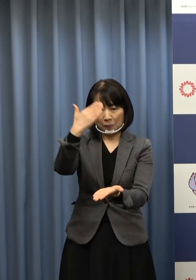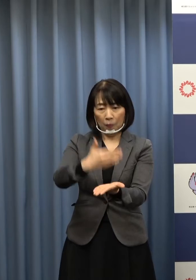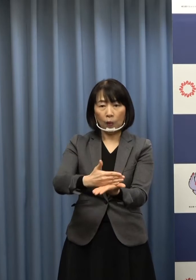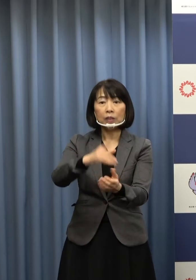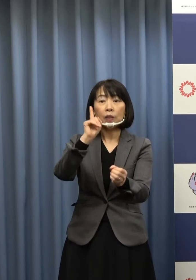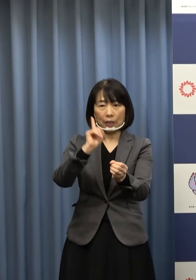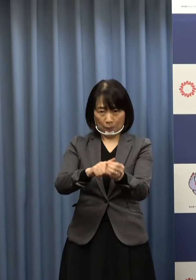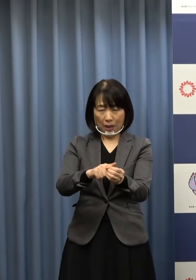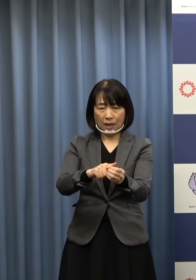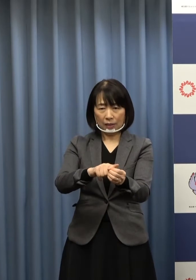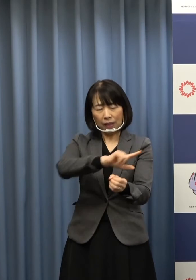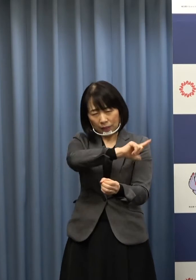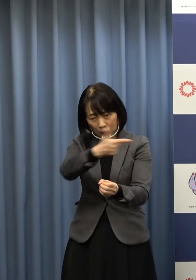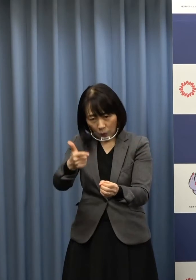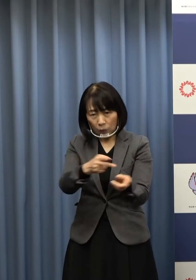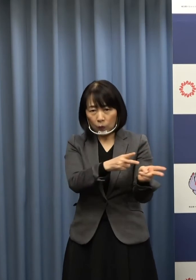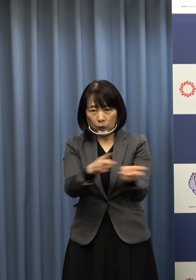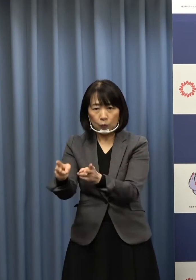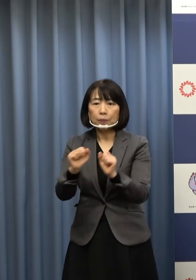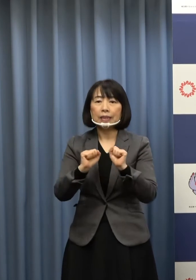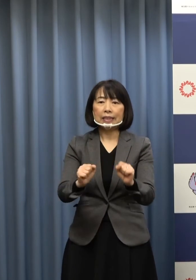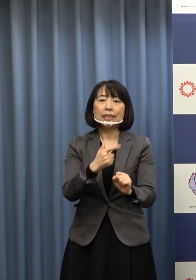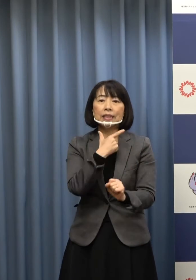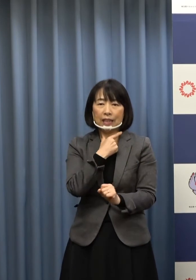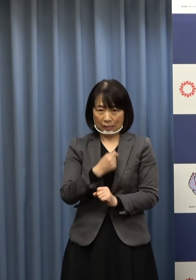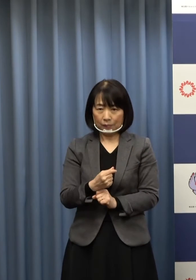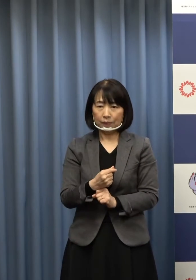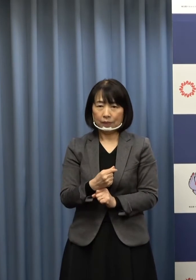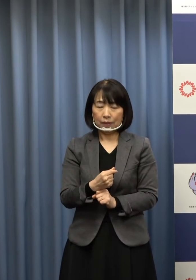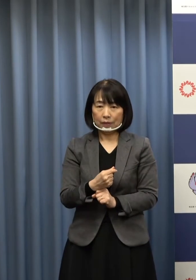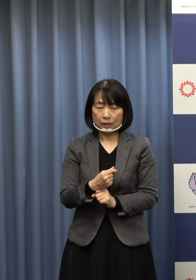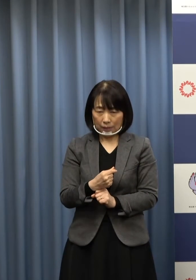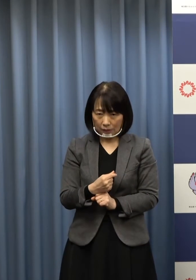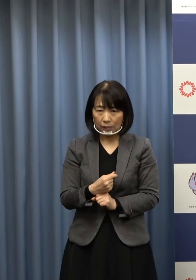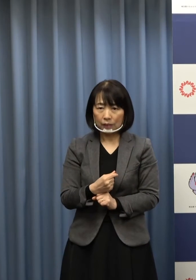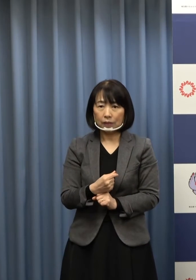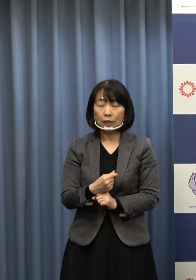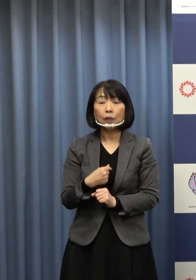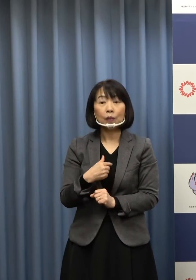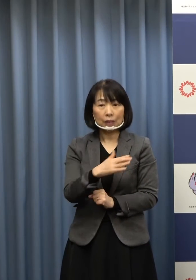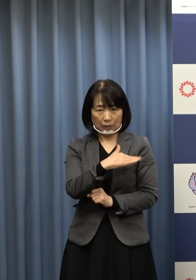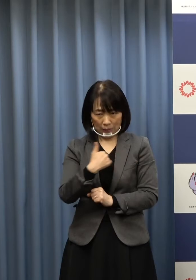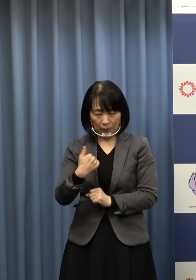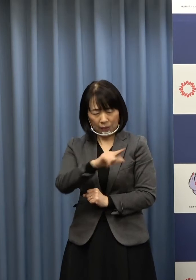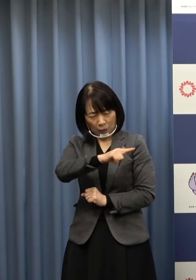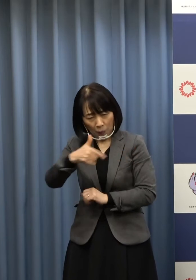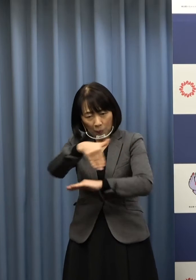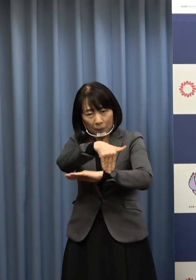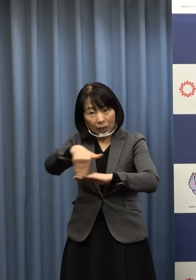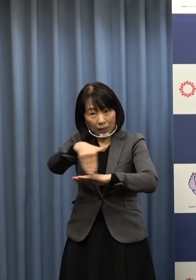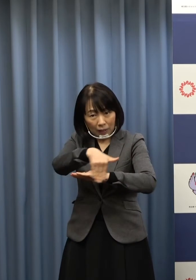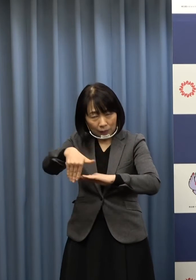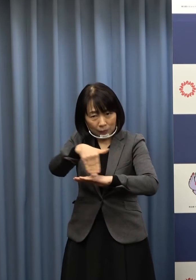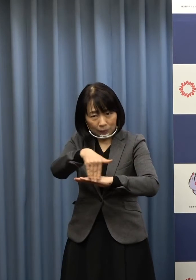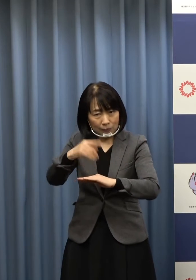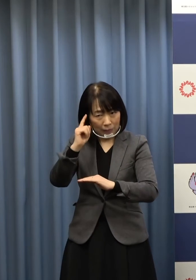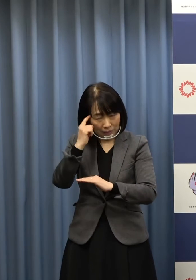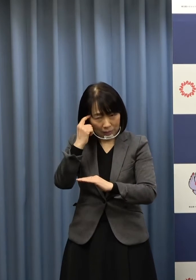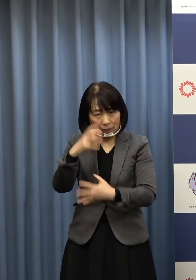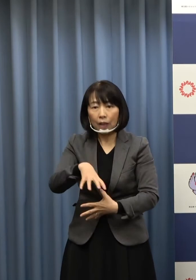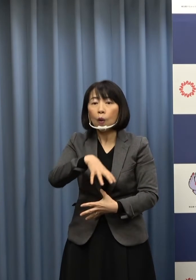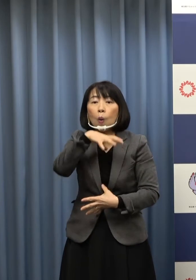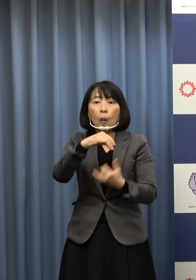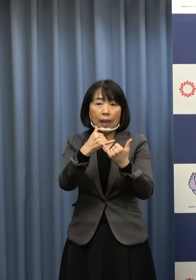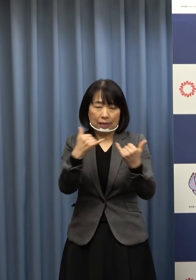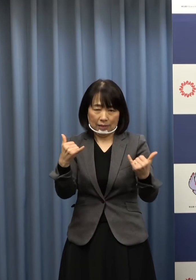てやりたいというふうに思っておりますし、その中でも我々は戦術的な対応として以前から申し上げている通り、高齢者に対